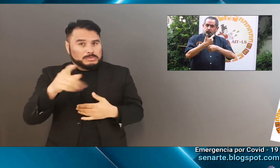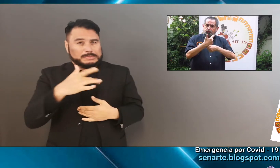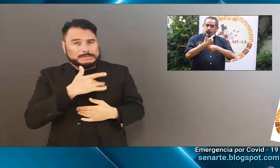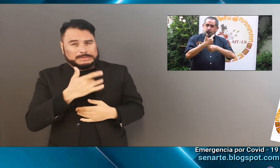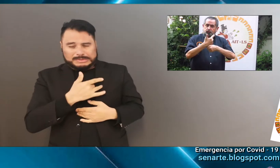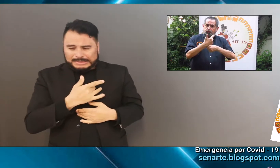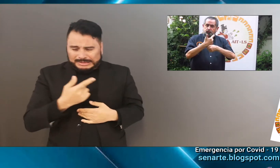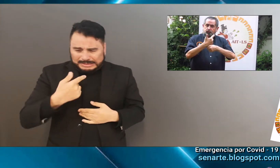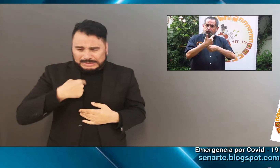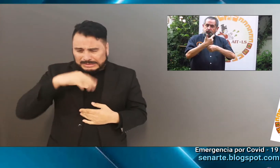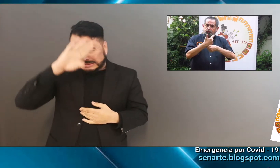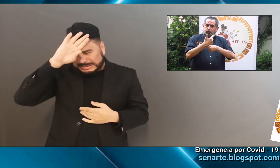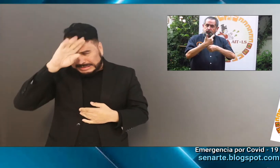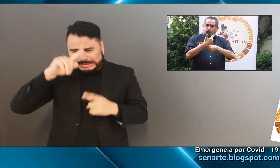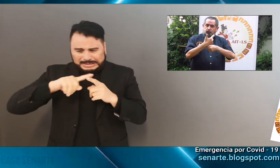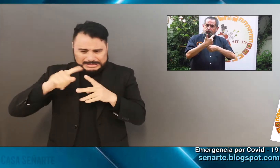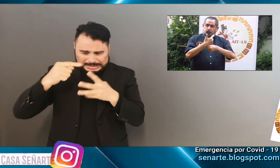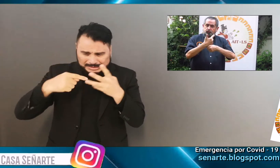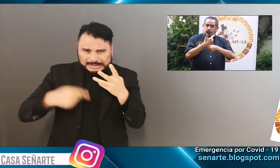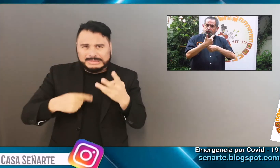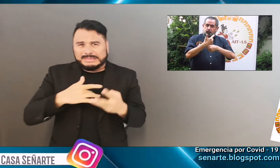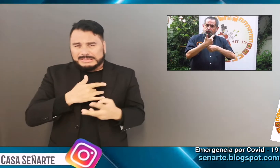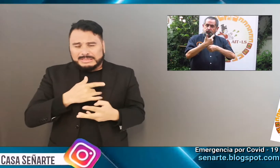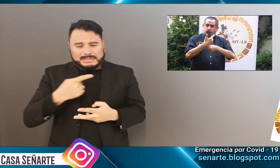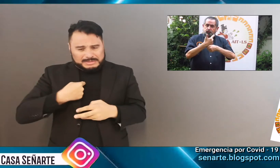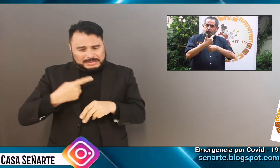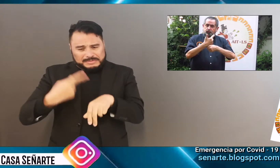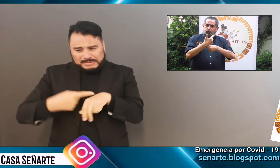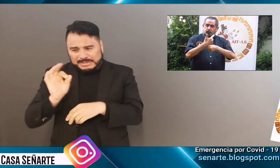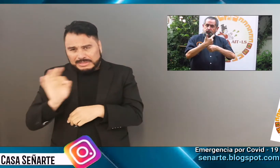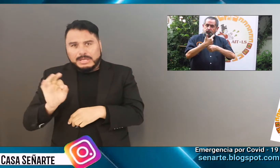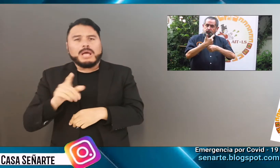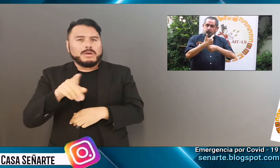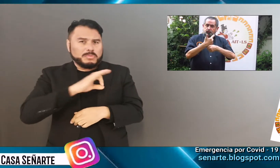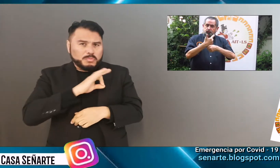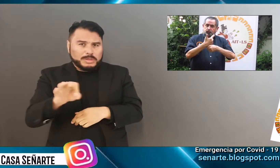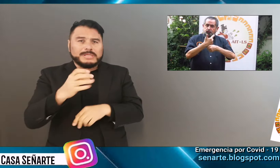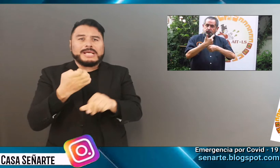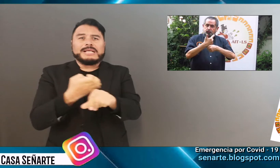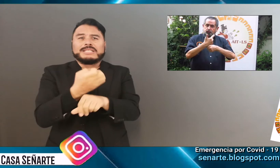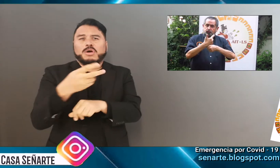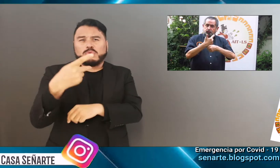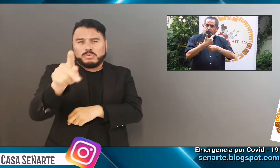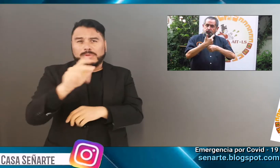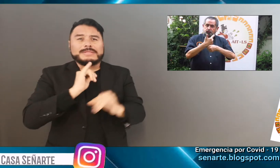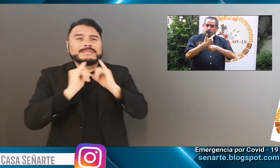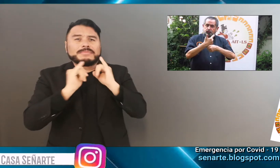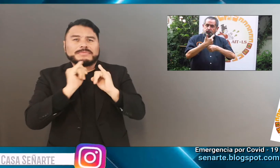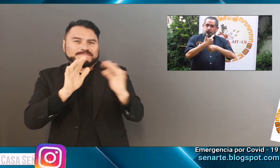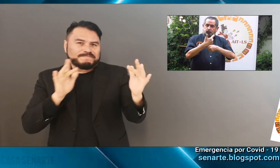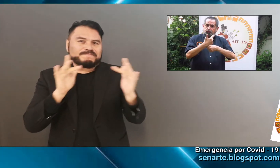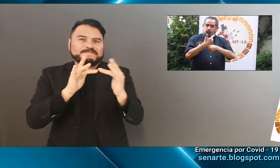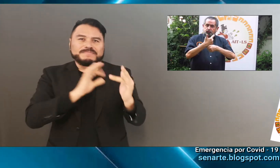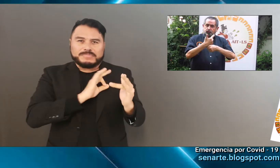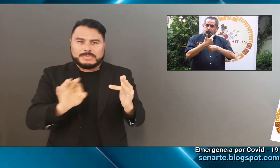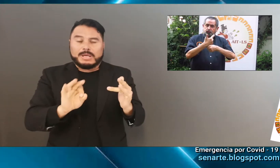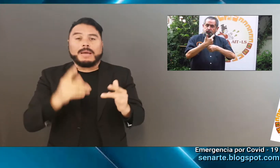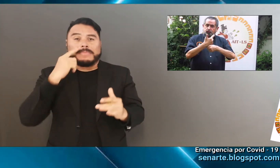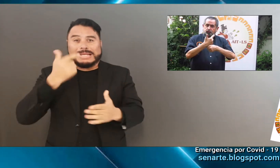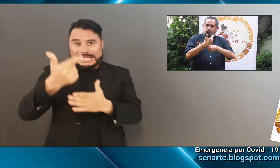que, si tú sientes que tienes coronavirus, ponte en contacto con los intérpretes de tu estado. Puedes encontrar el listado de